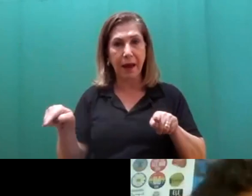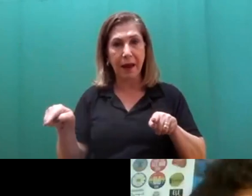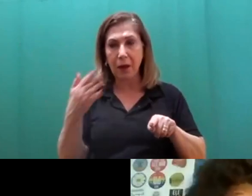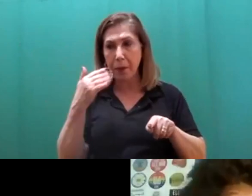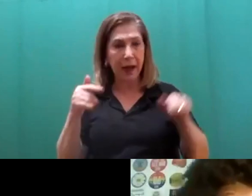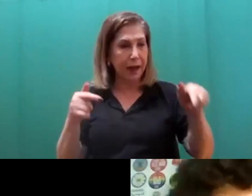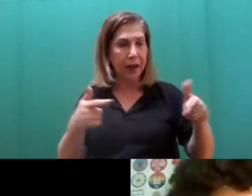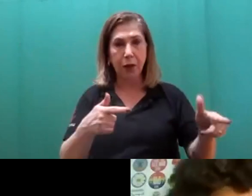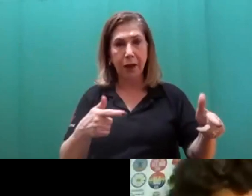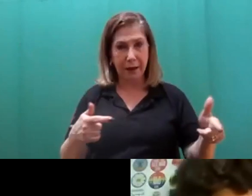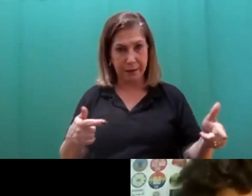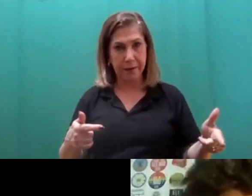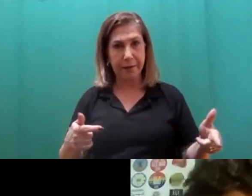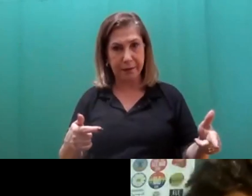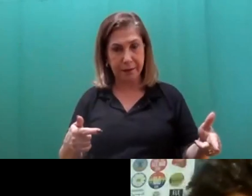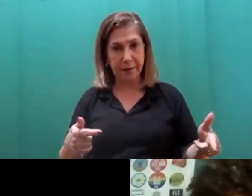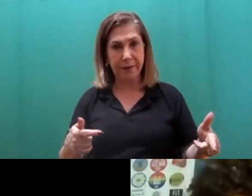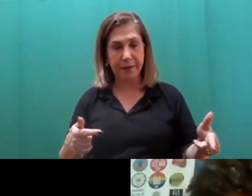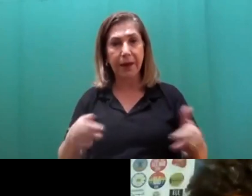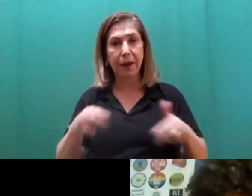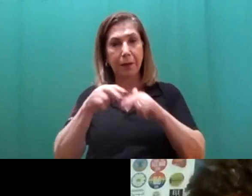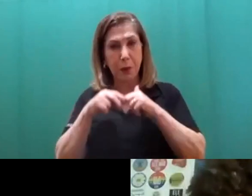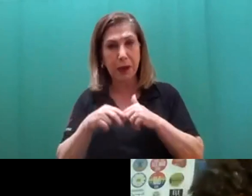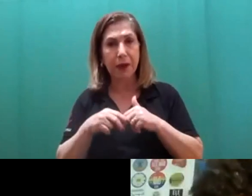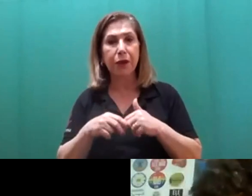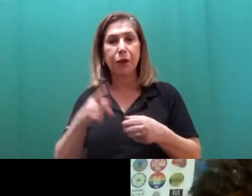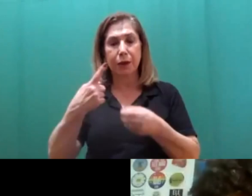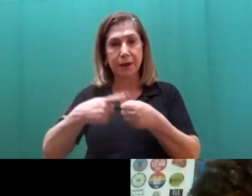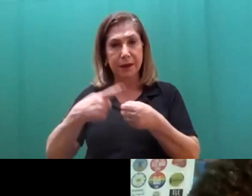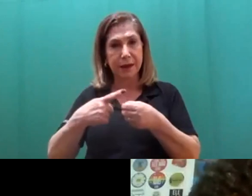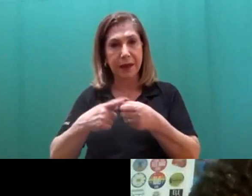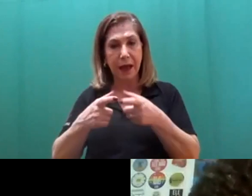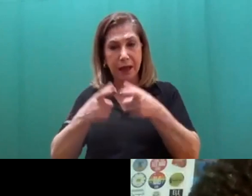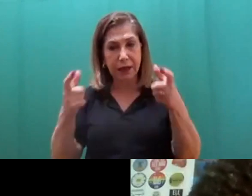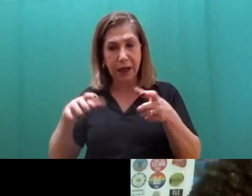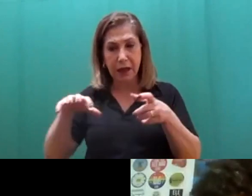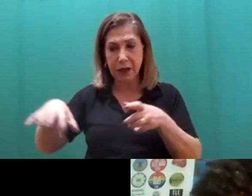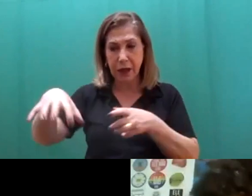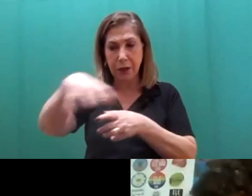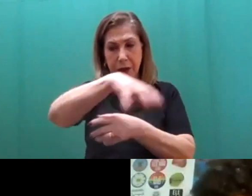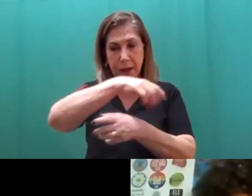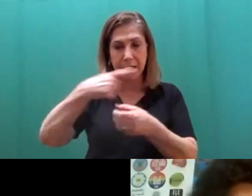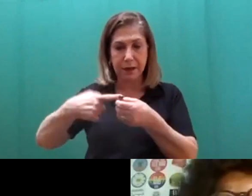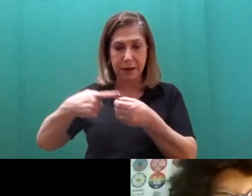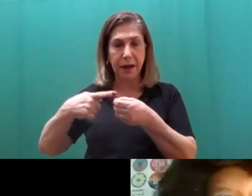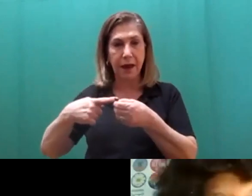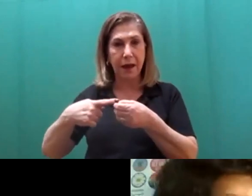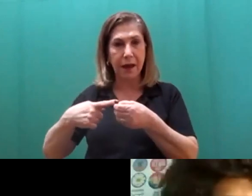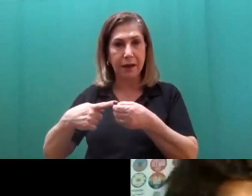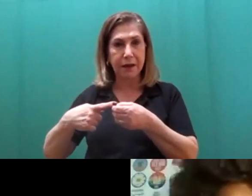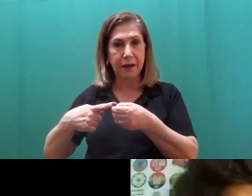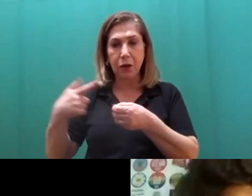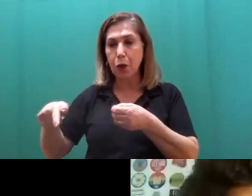Então, penso que para algumas grandes cidades, o que está no entorno não tem uma autonomia